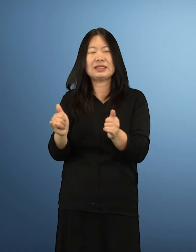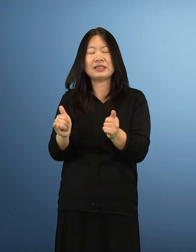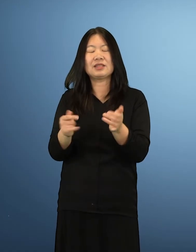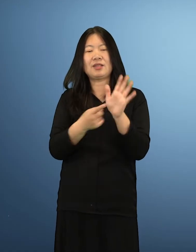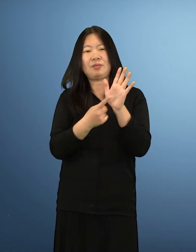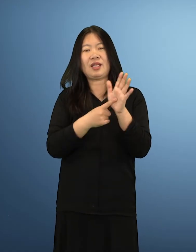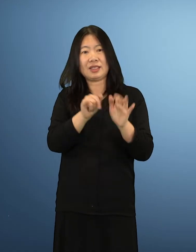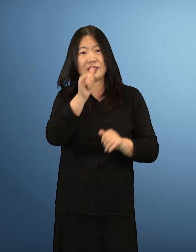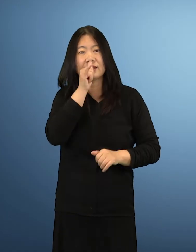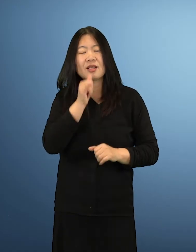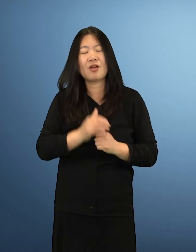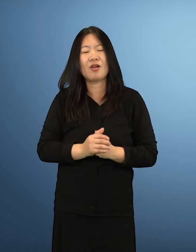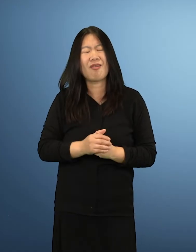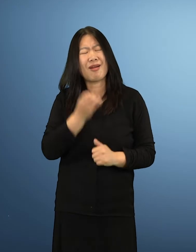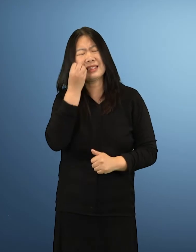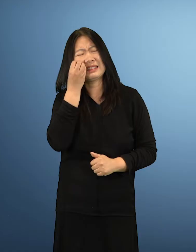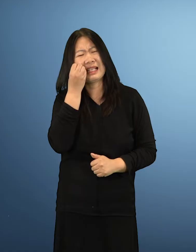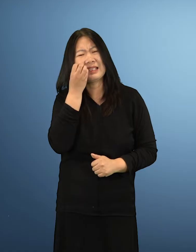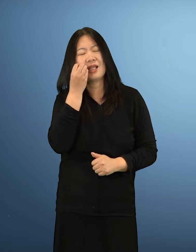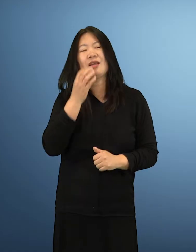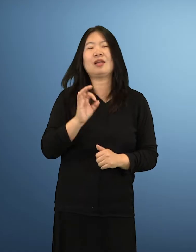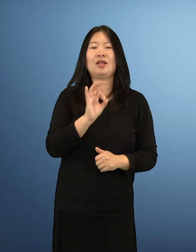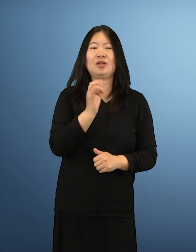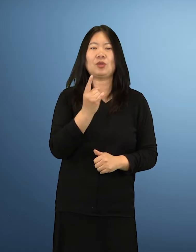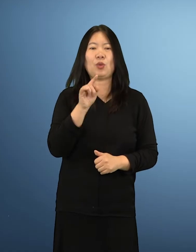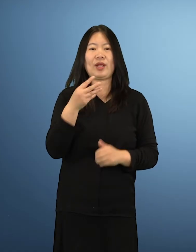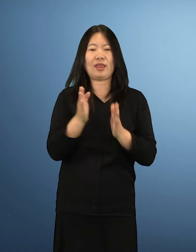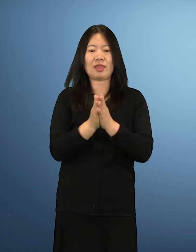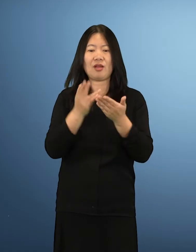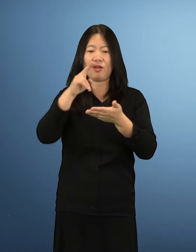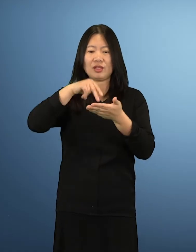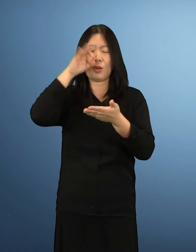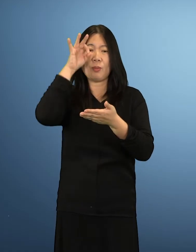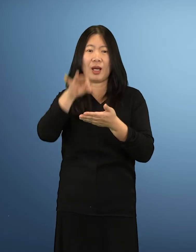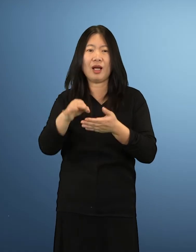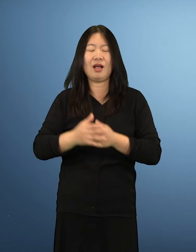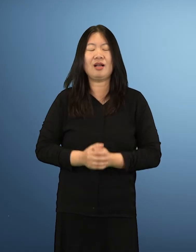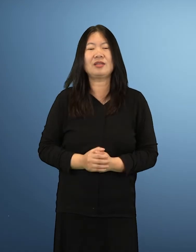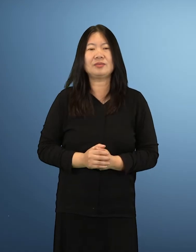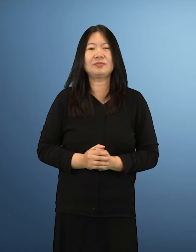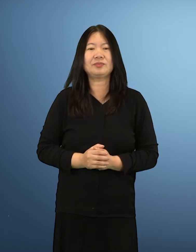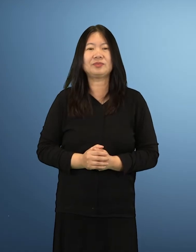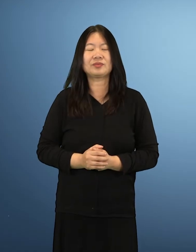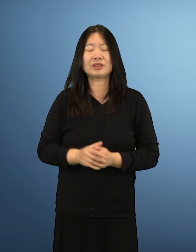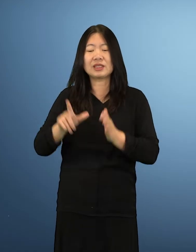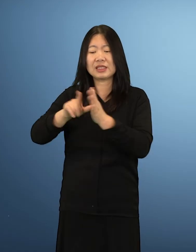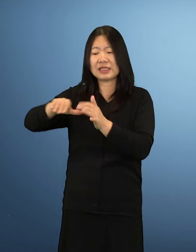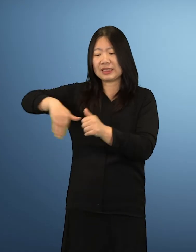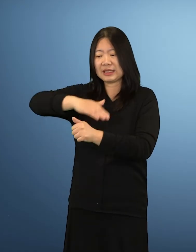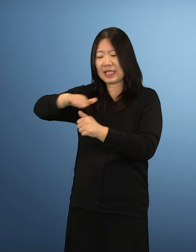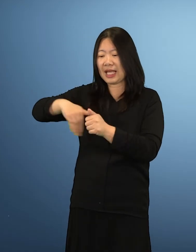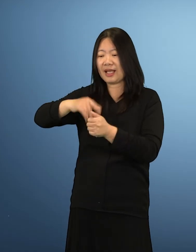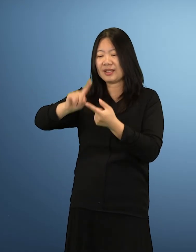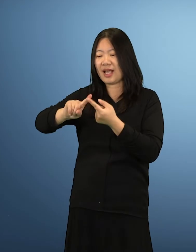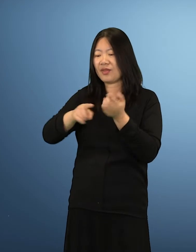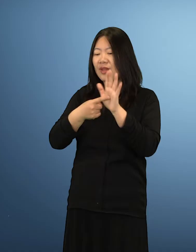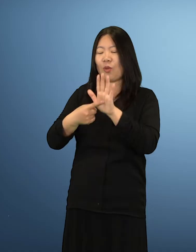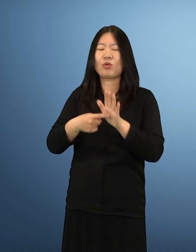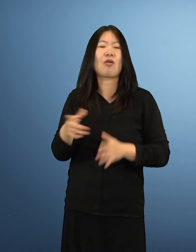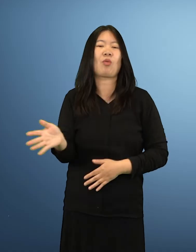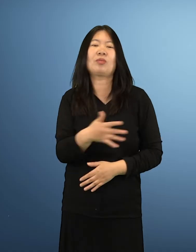구체적으로. 근데 이상하게 요엘서만은 그 시대적 배경을 밝히지